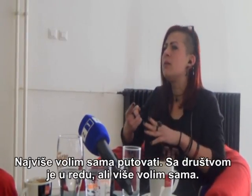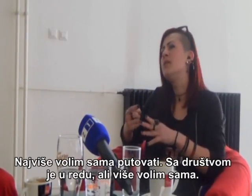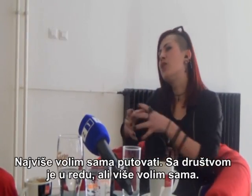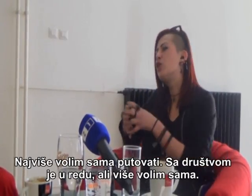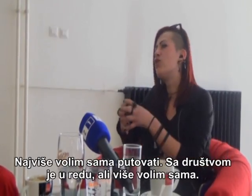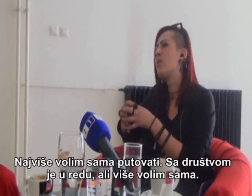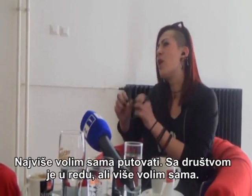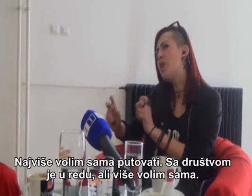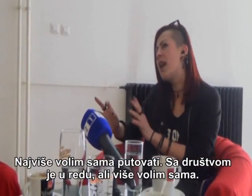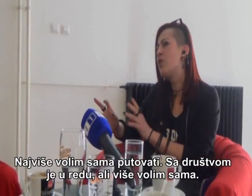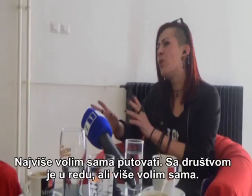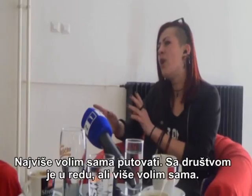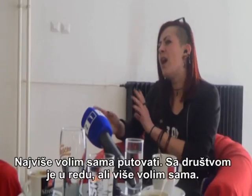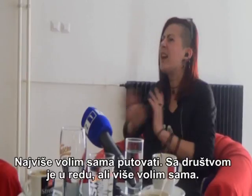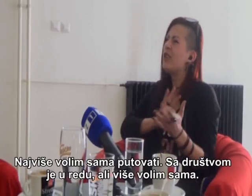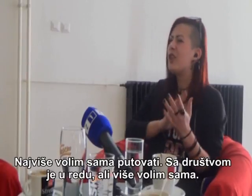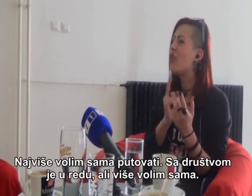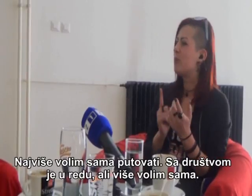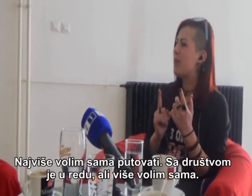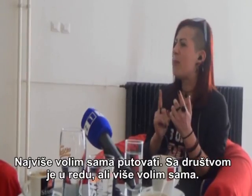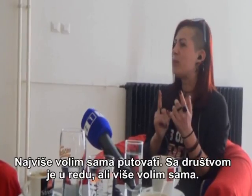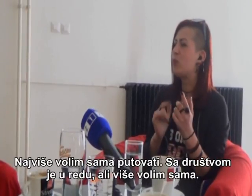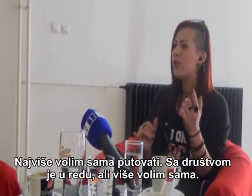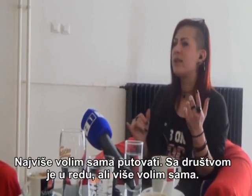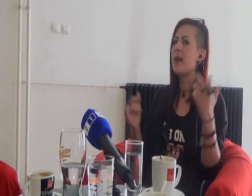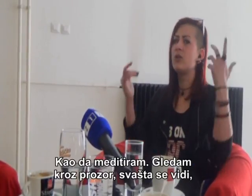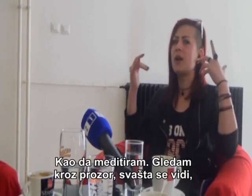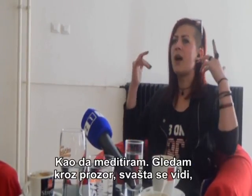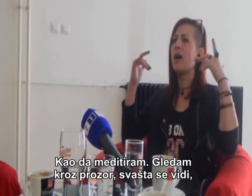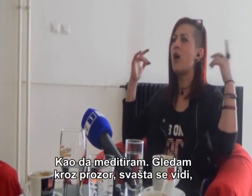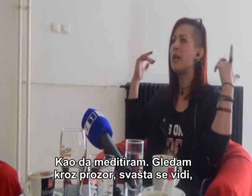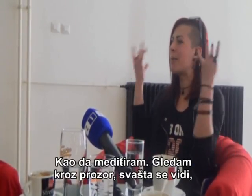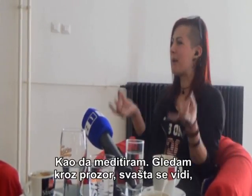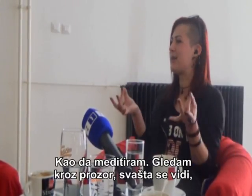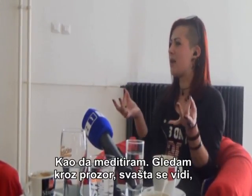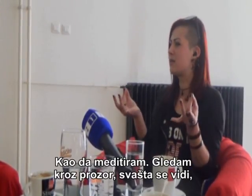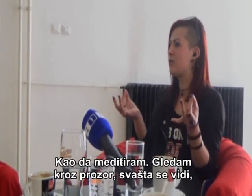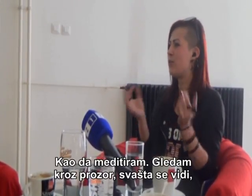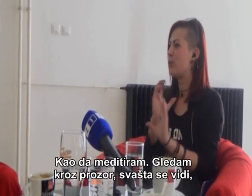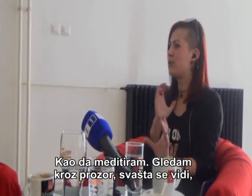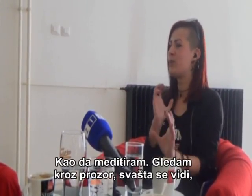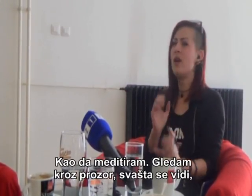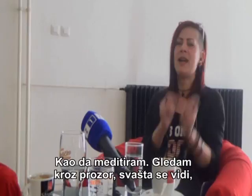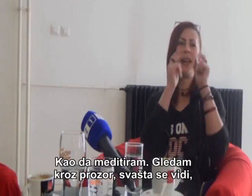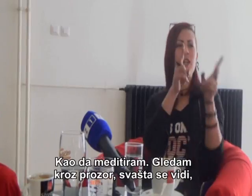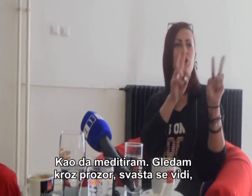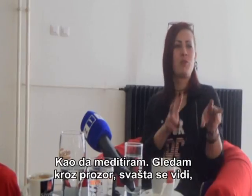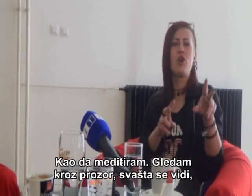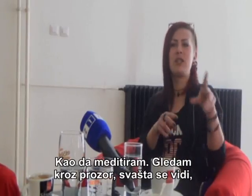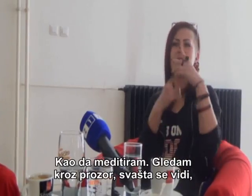Sa ljudskom je u redu, ali više volim tamo putovati, jer onda kao da imam meditaciju u putu. Gledam kroz prošle i